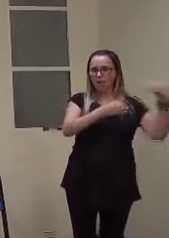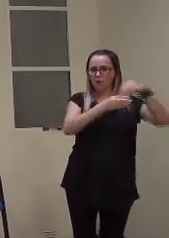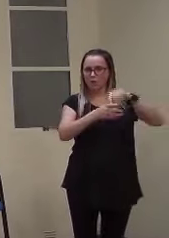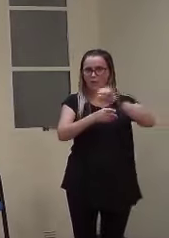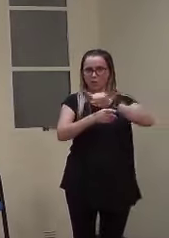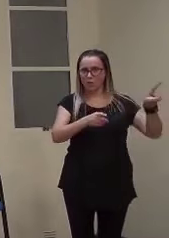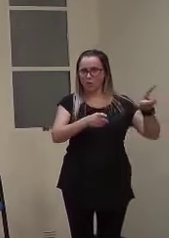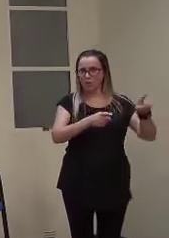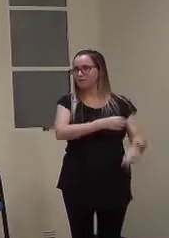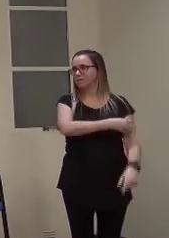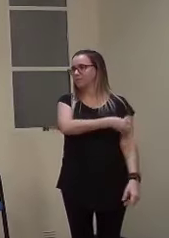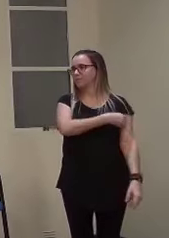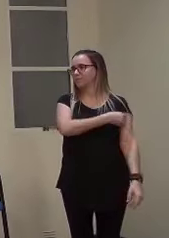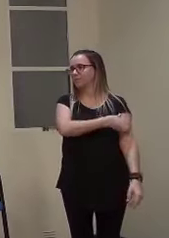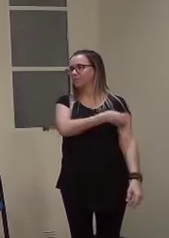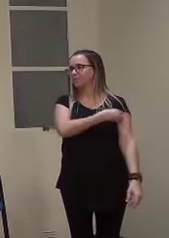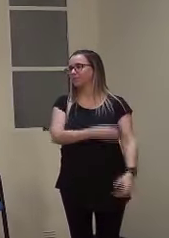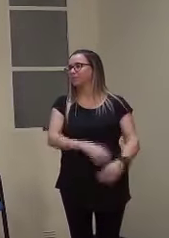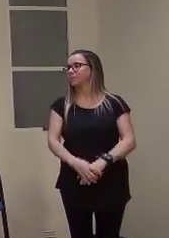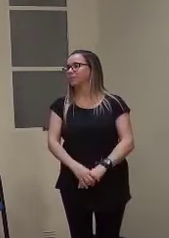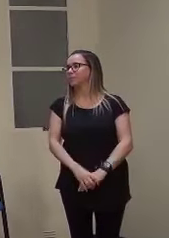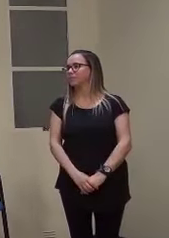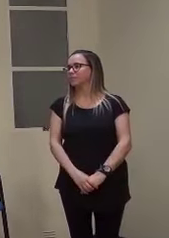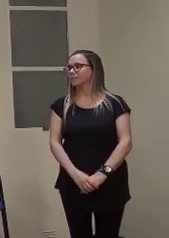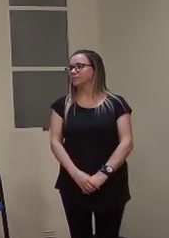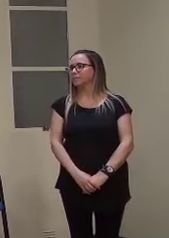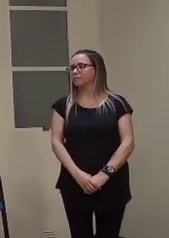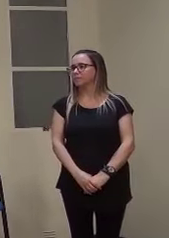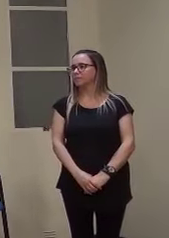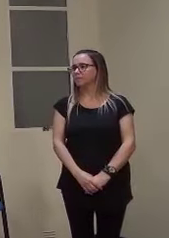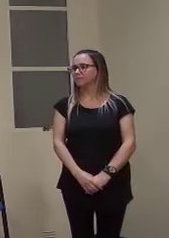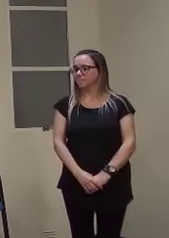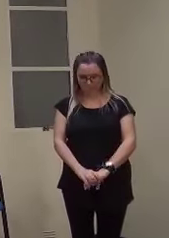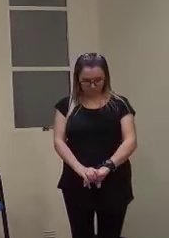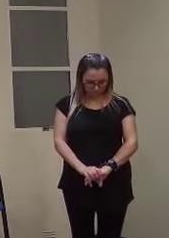incluido y ahora que ha sido correcto